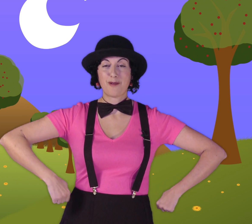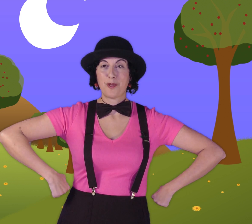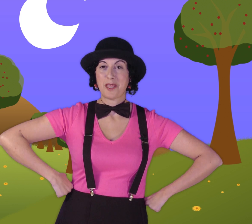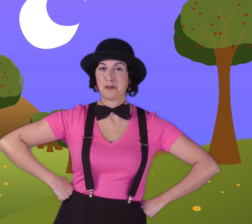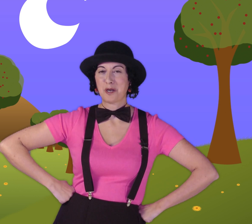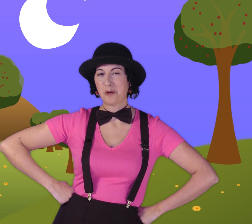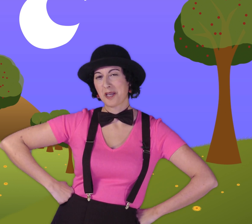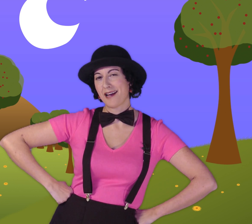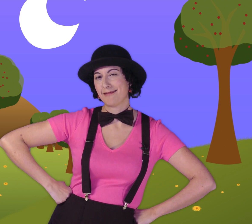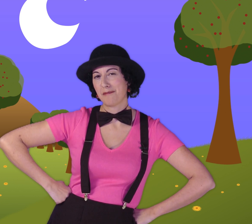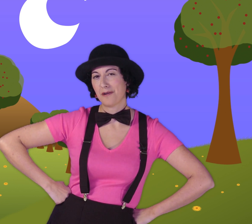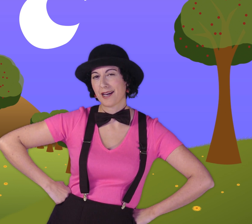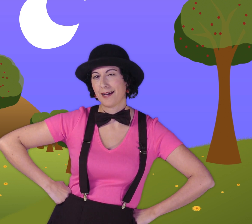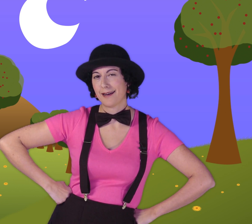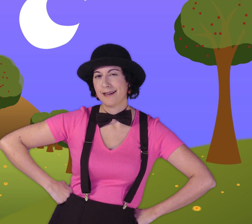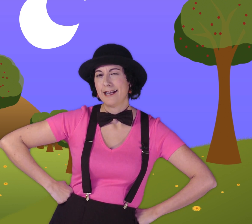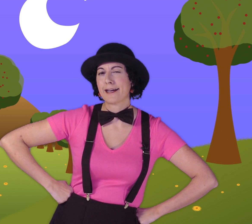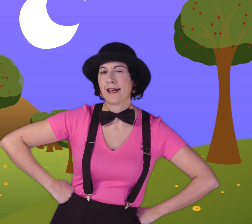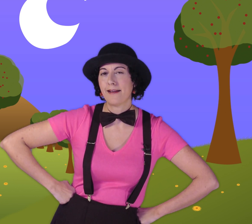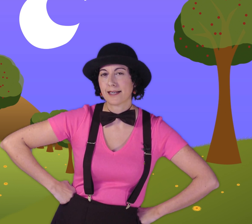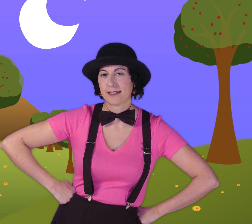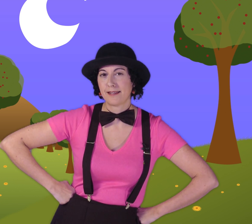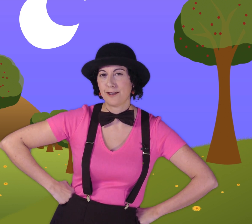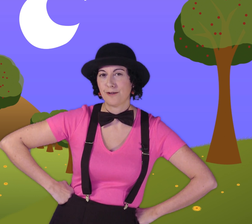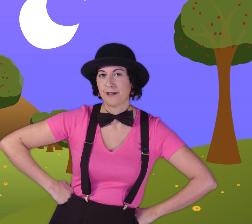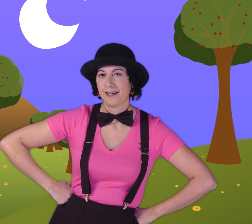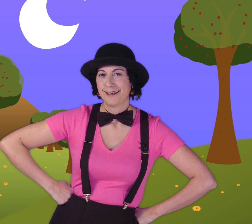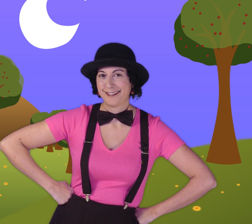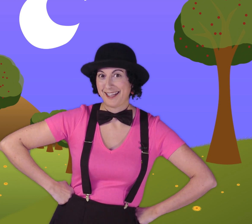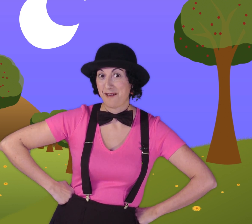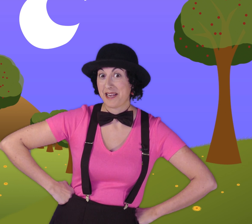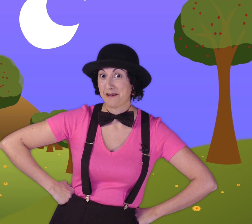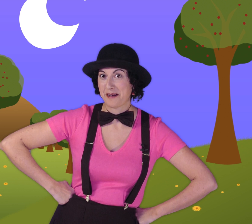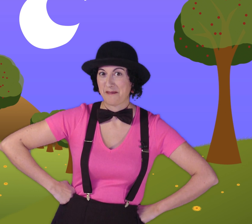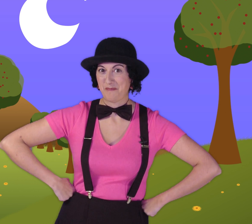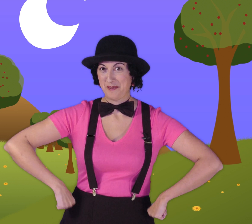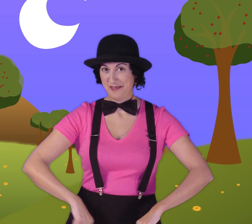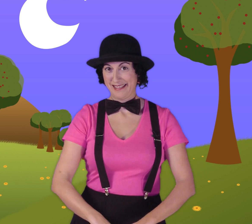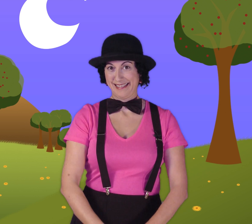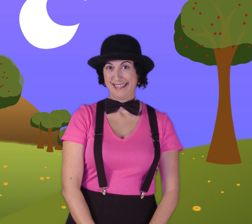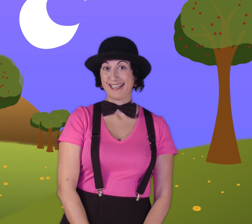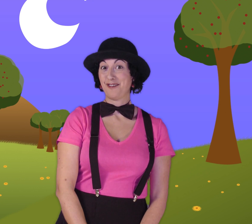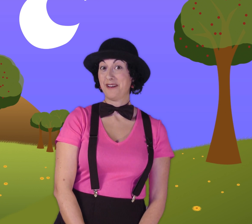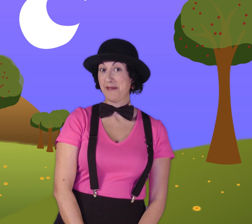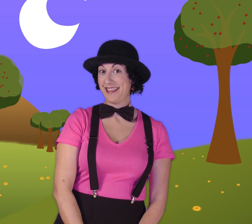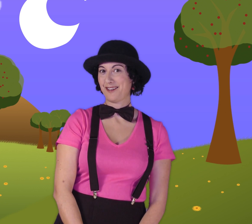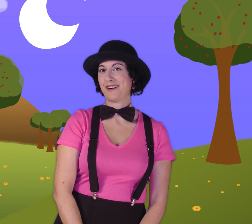Cuando se despertó el gigante vio la cara del sastrecillo que le miraba con una media